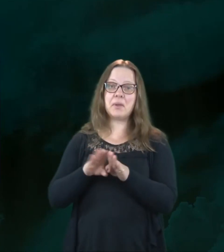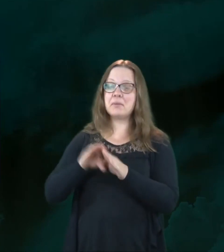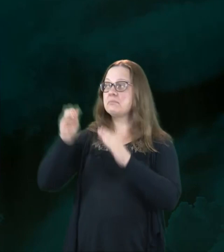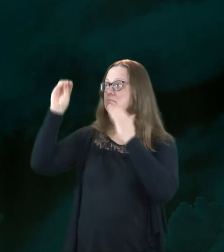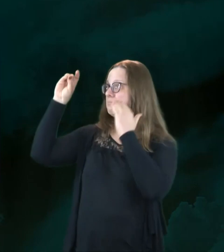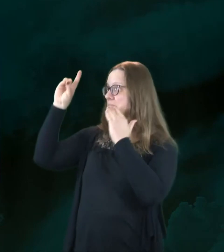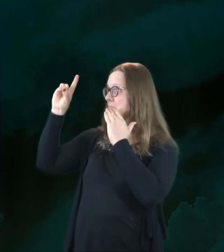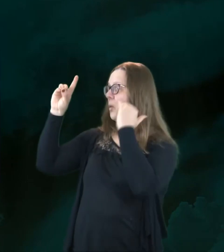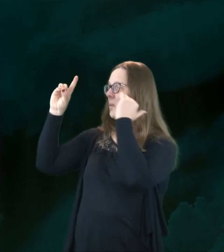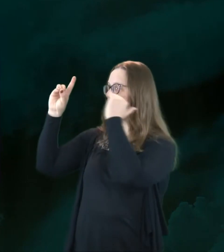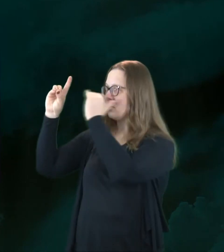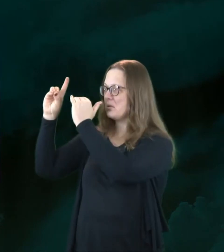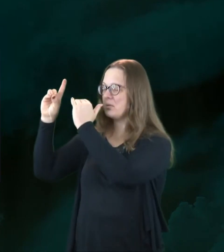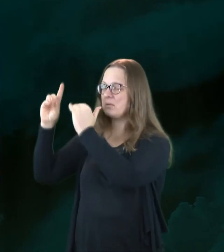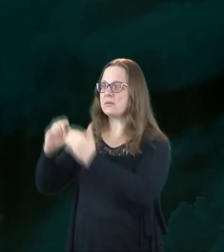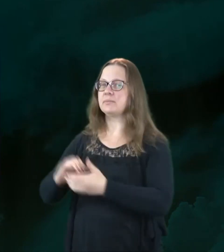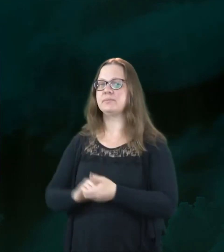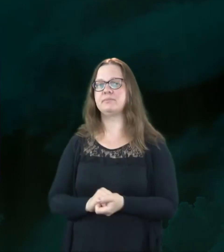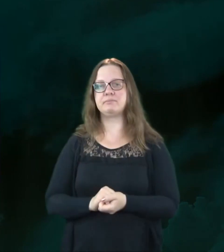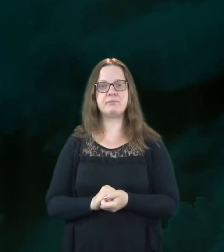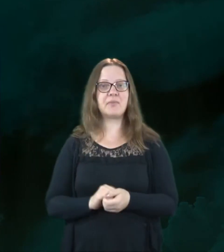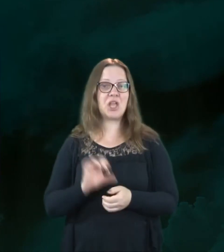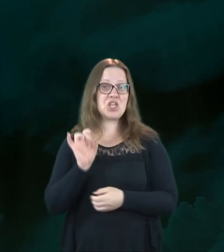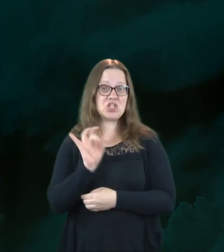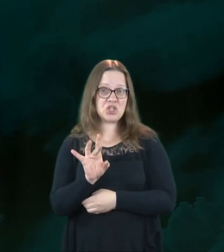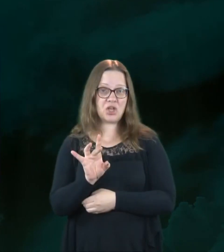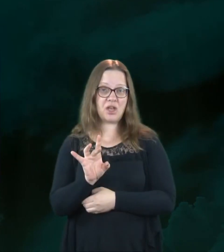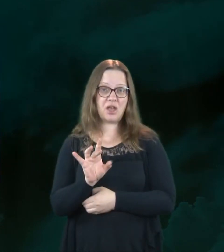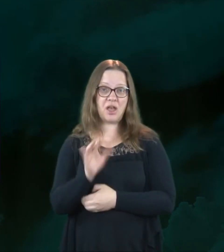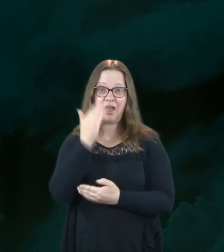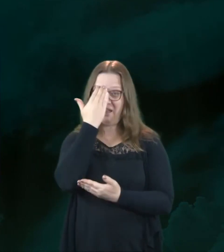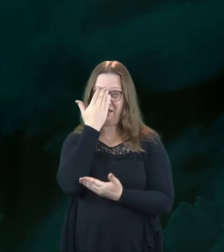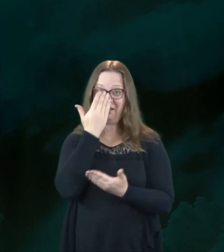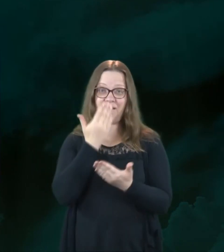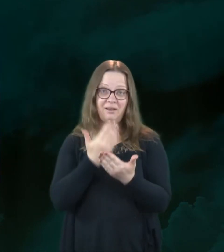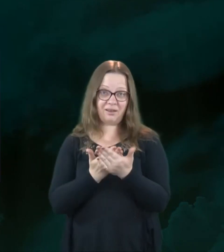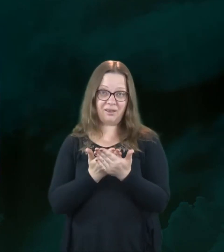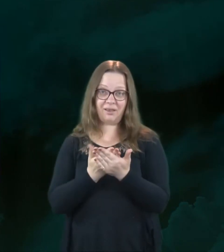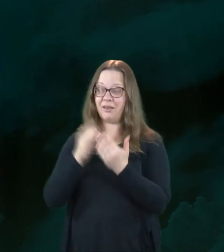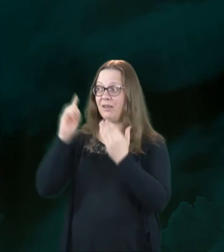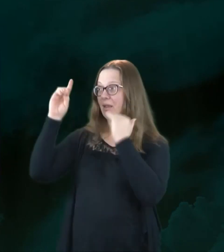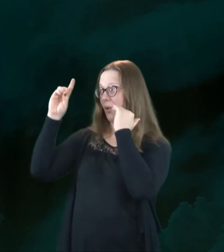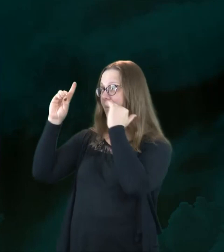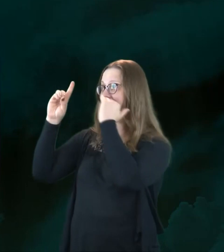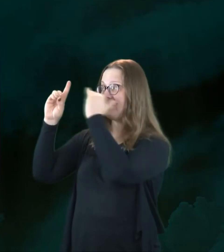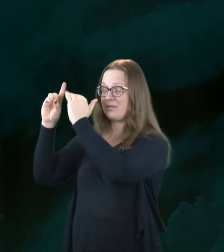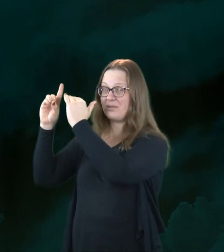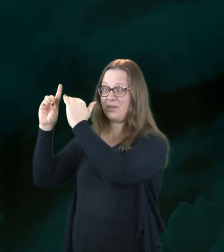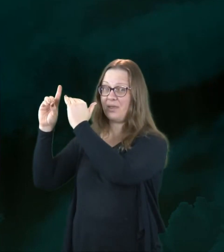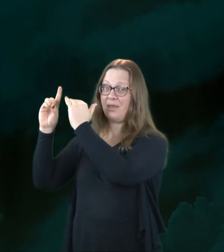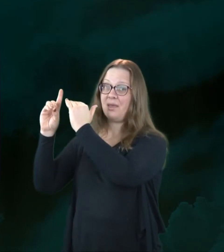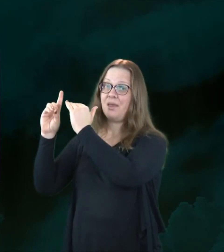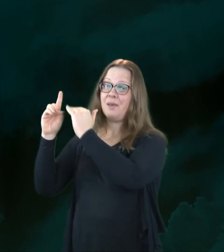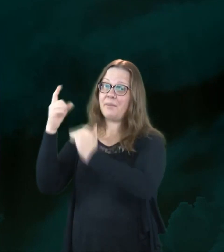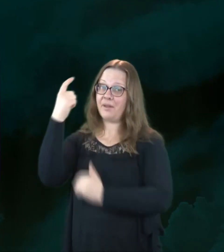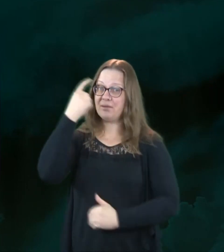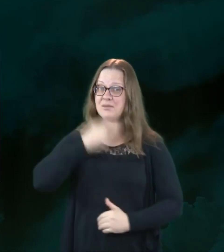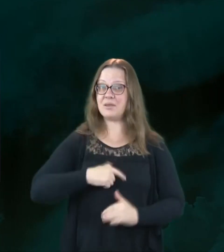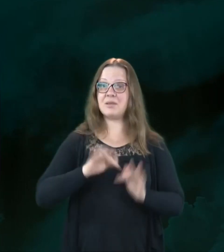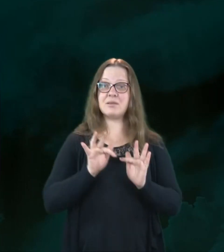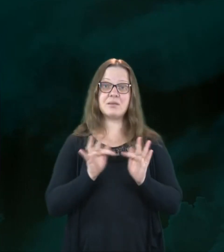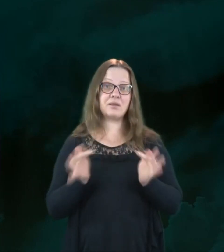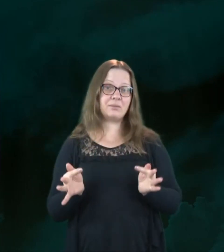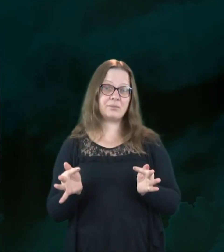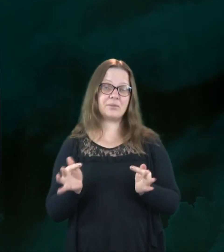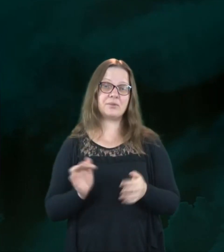acordo com o que Deus. Então era crer e obedecer. Essas são as duas palavras-chave para a simplicidade. Mas quando o